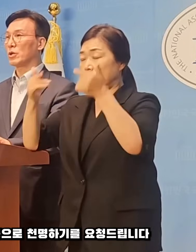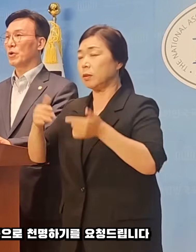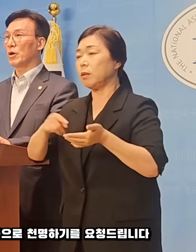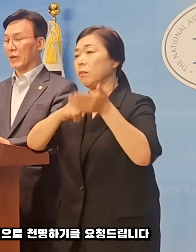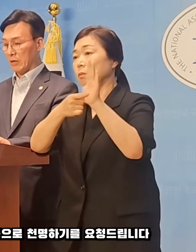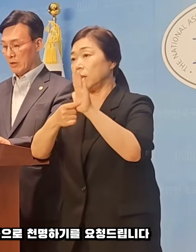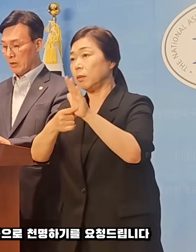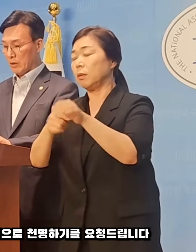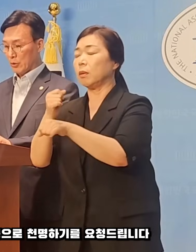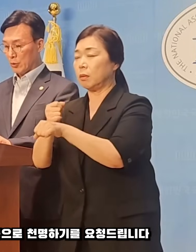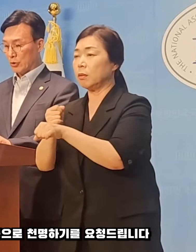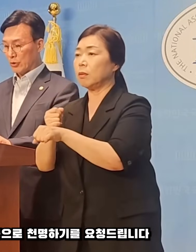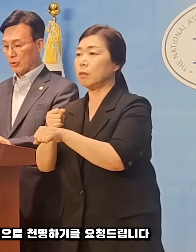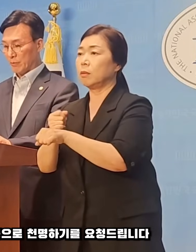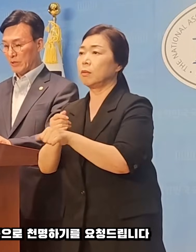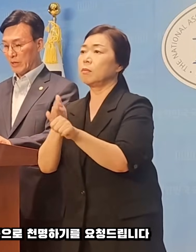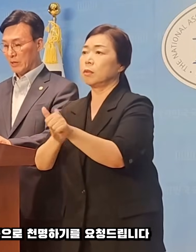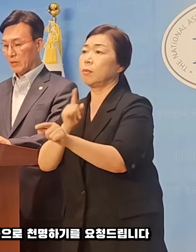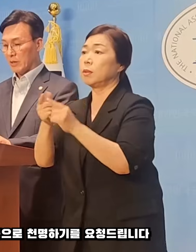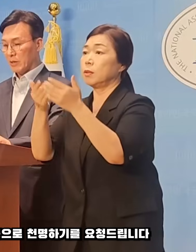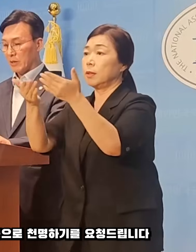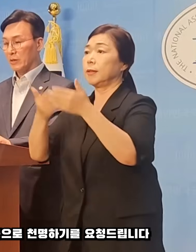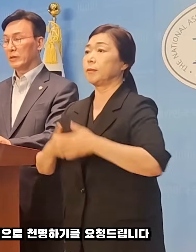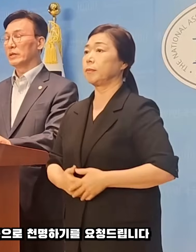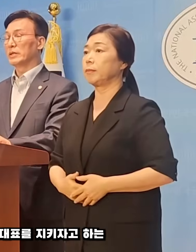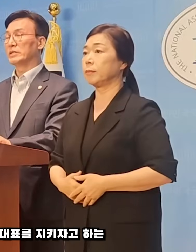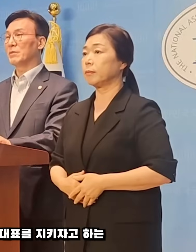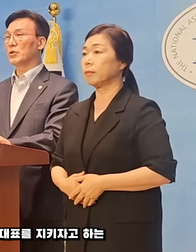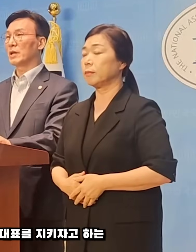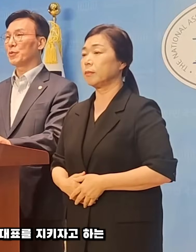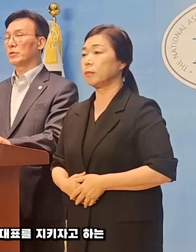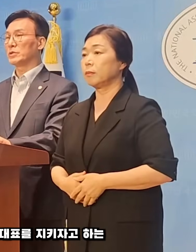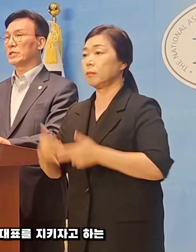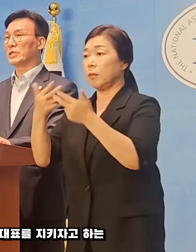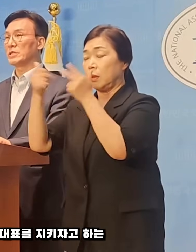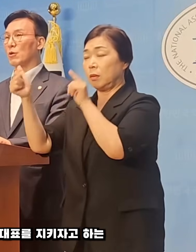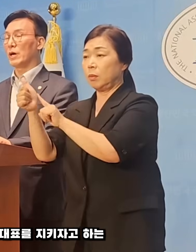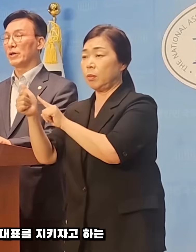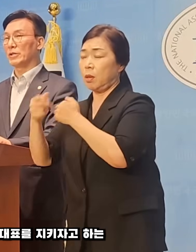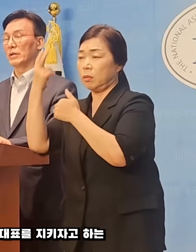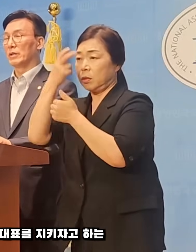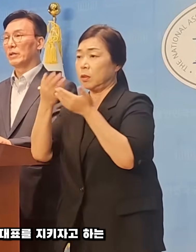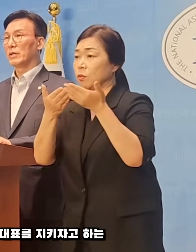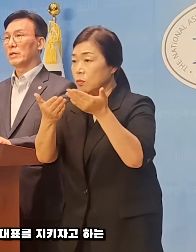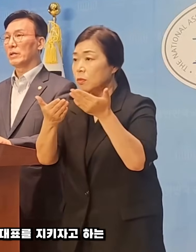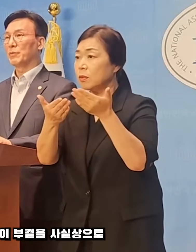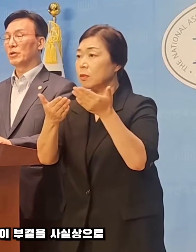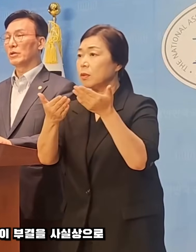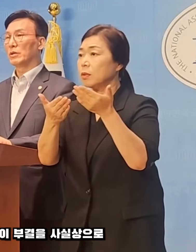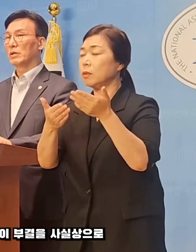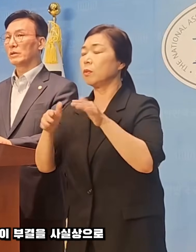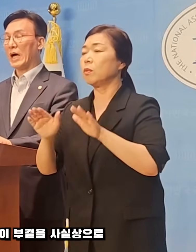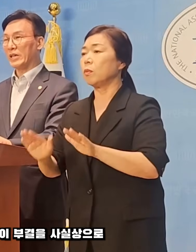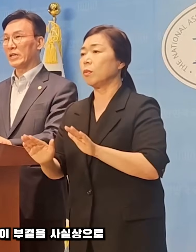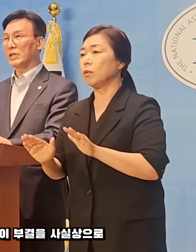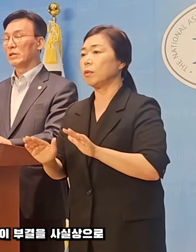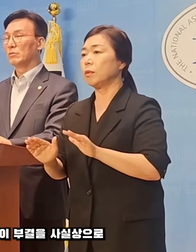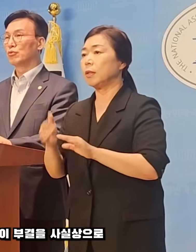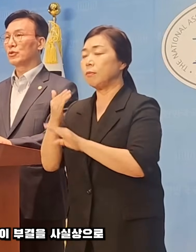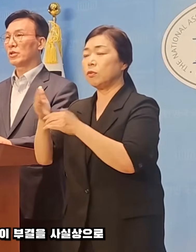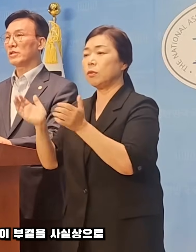공동으로 천명하기를 요청드립니다. 이재명 대표를 지키자고 하는 이번